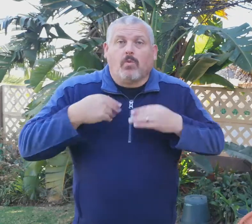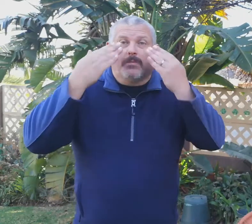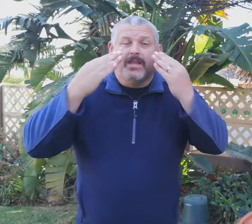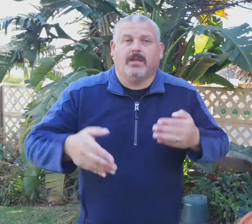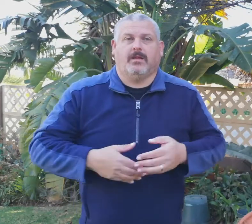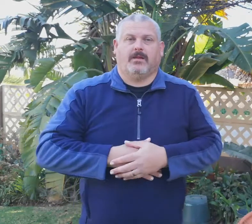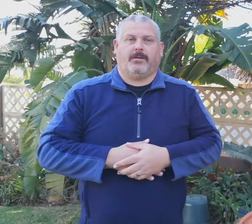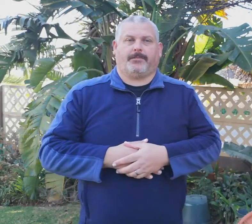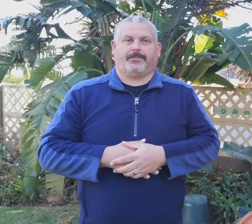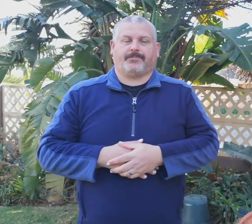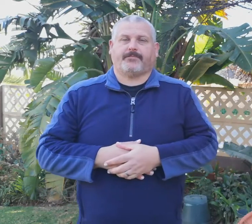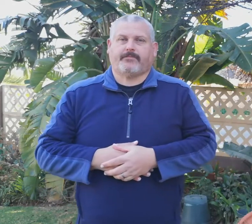Mag ons blind.